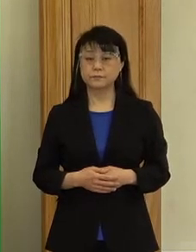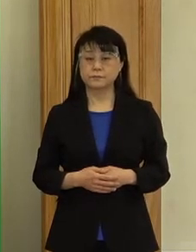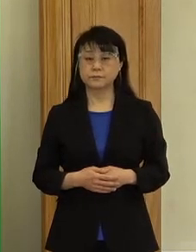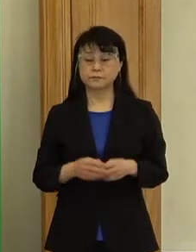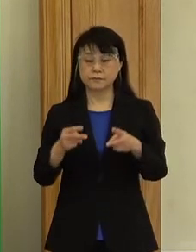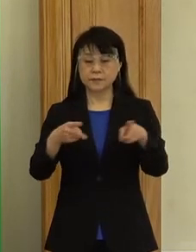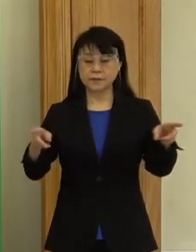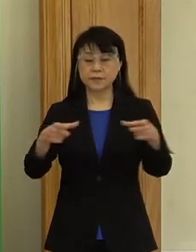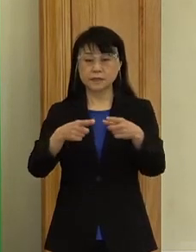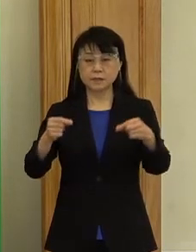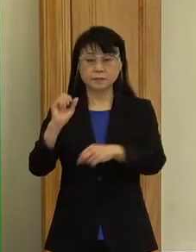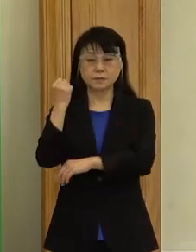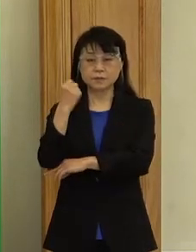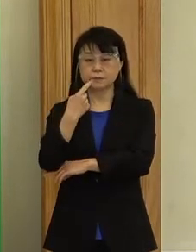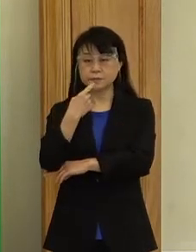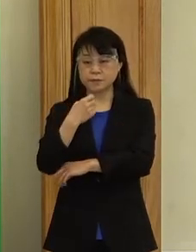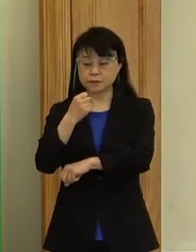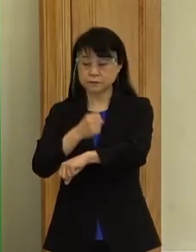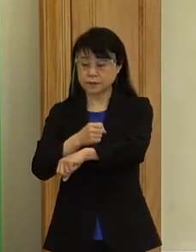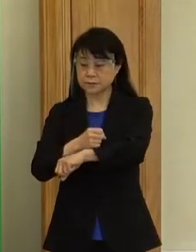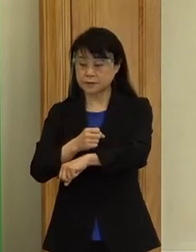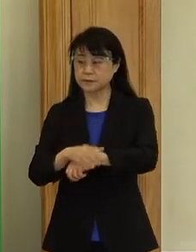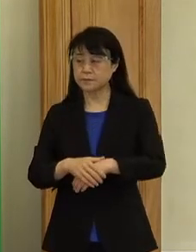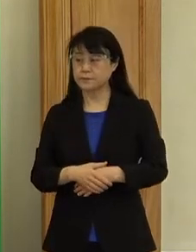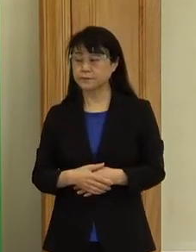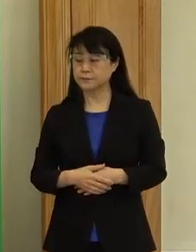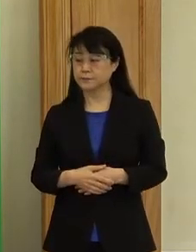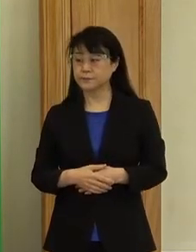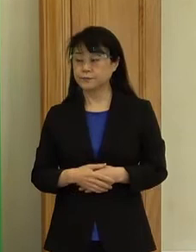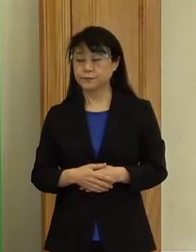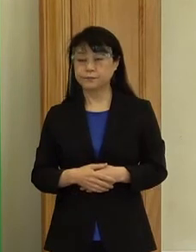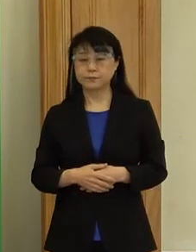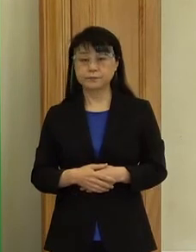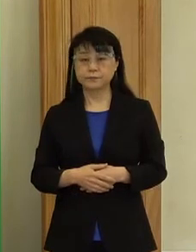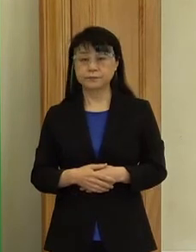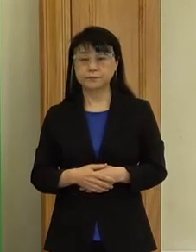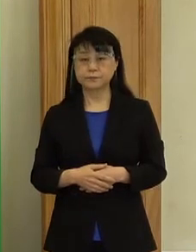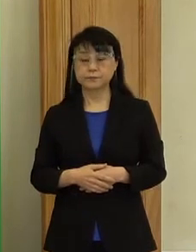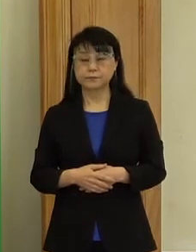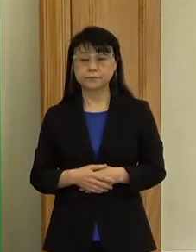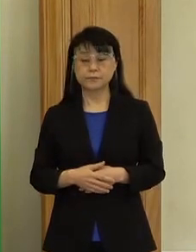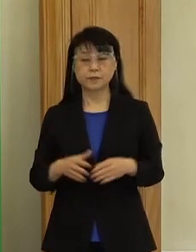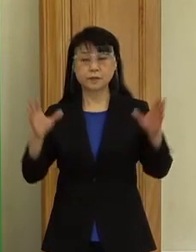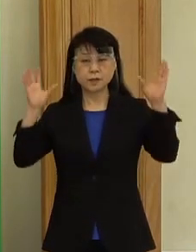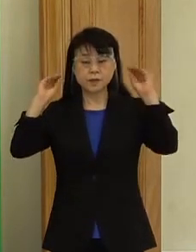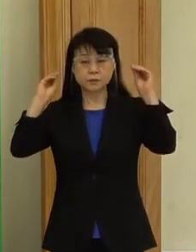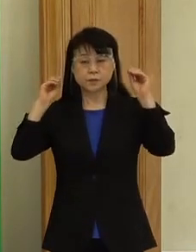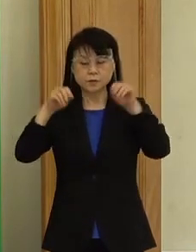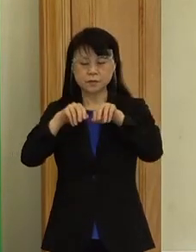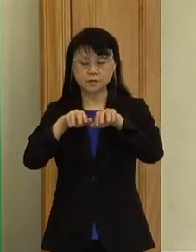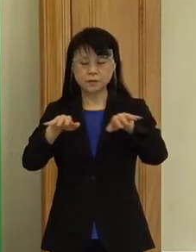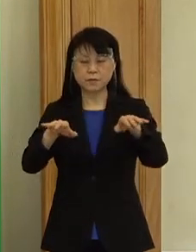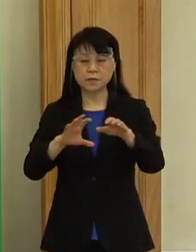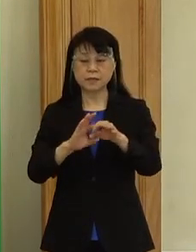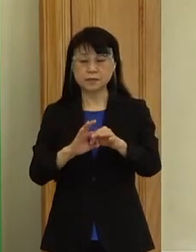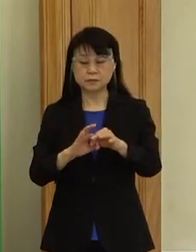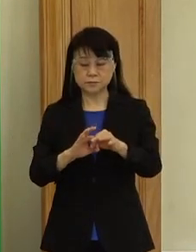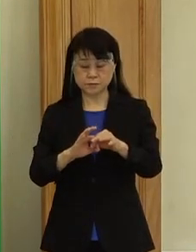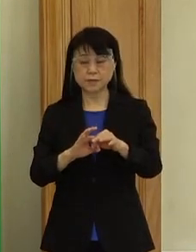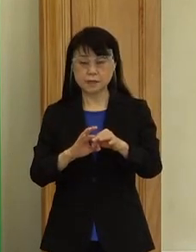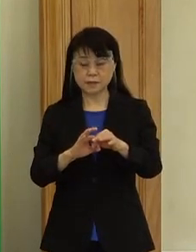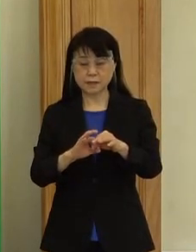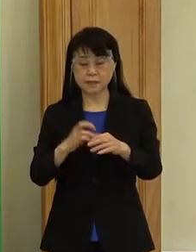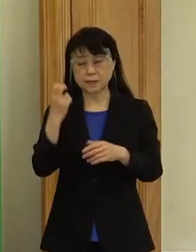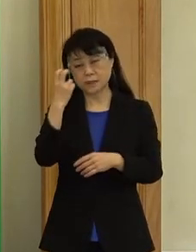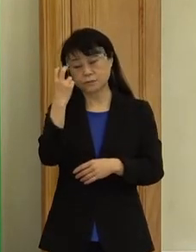北日本市民の高島と申します。お疲れ様です。 はい、よろしくお願いします。 まあ、すみません、冒頭の情報漏洩のことでちょっと念のため今の発言の確